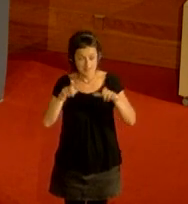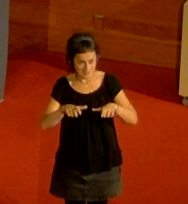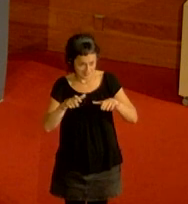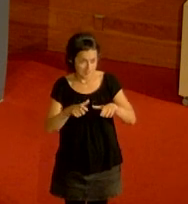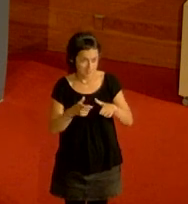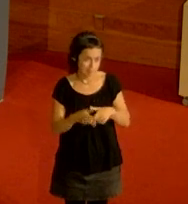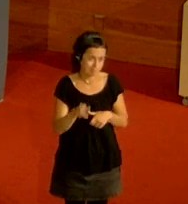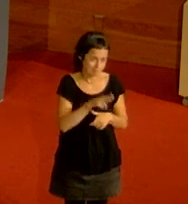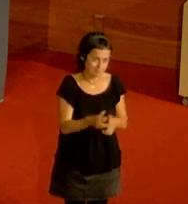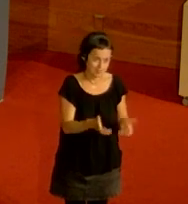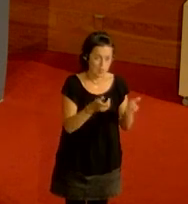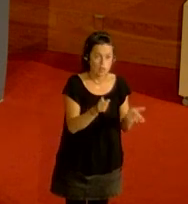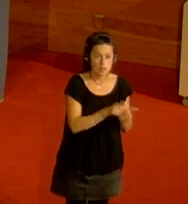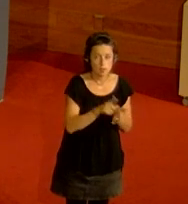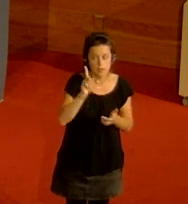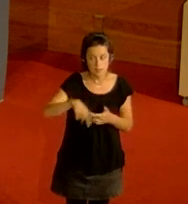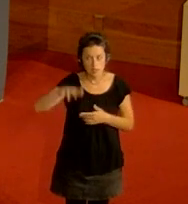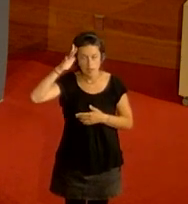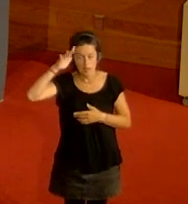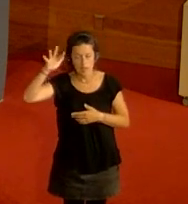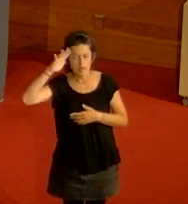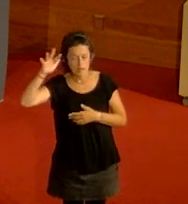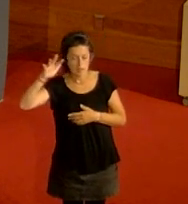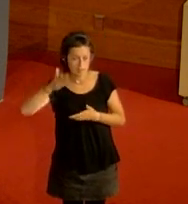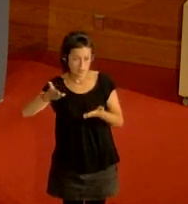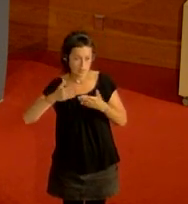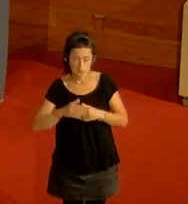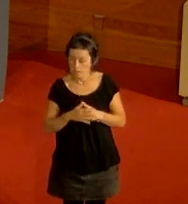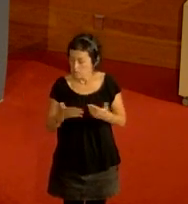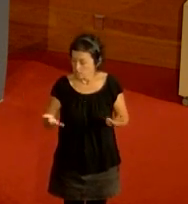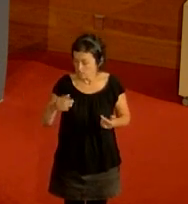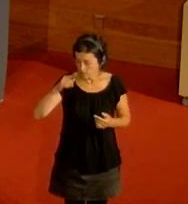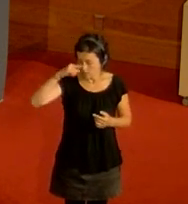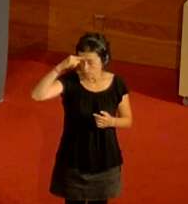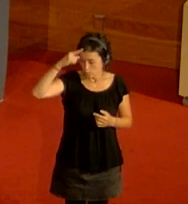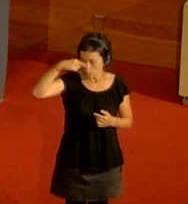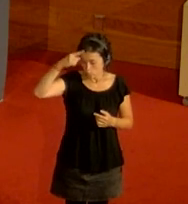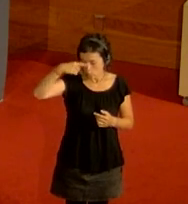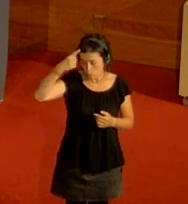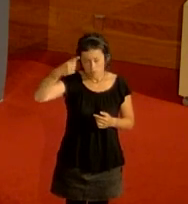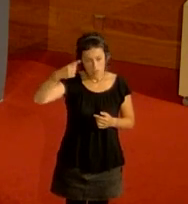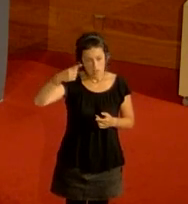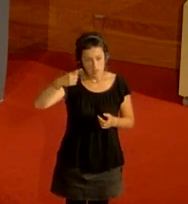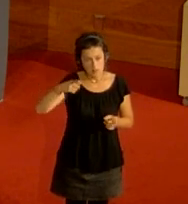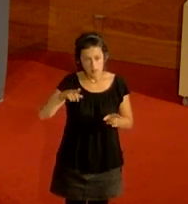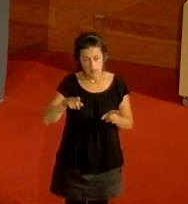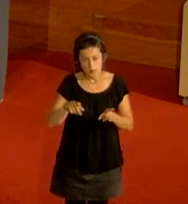recuperar la ensoñación y la imaginación y la cultura por tanto como como